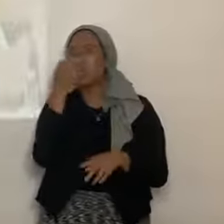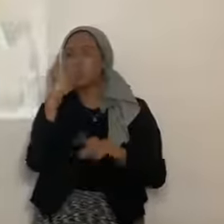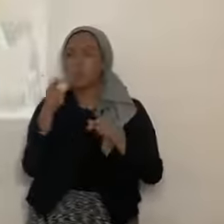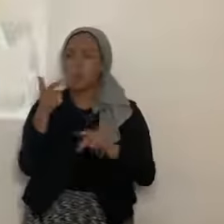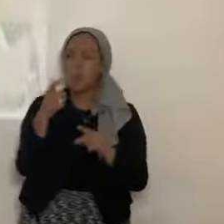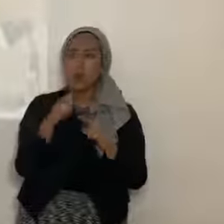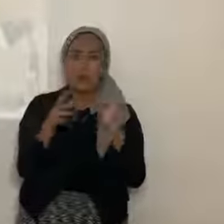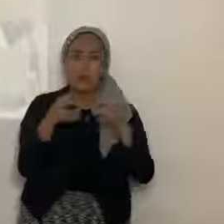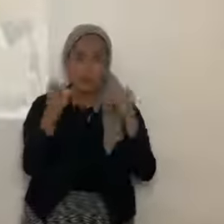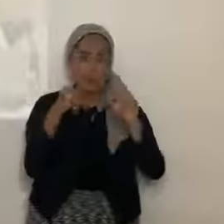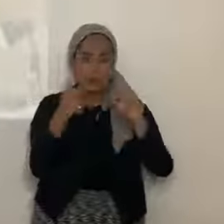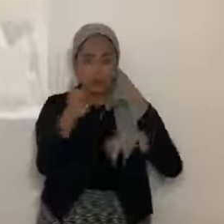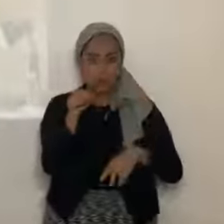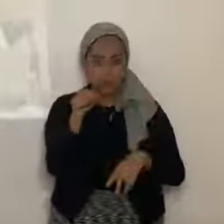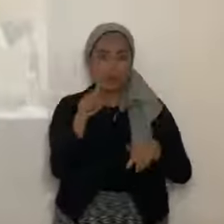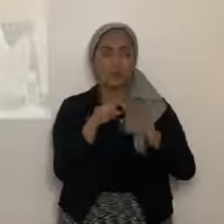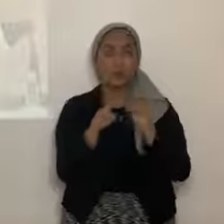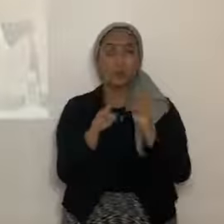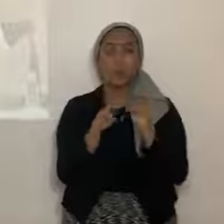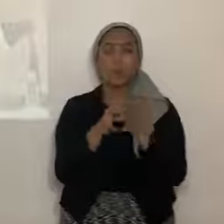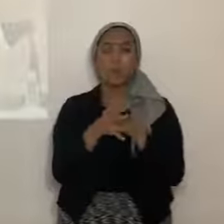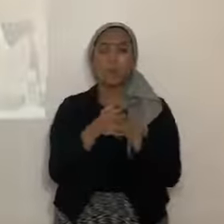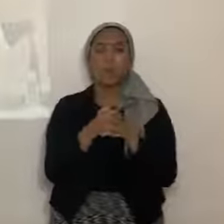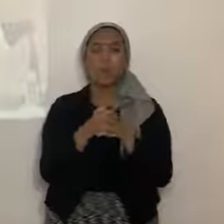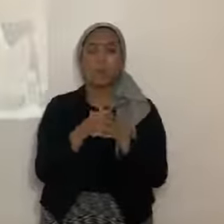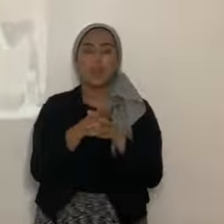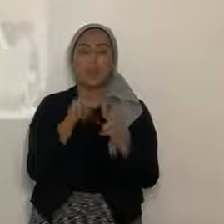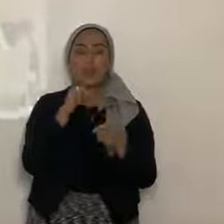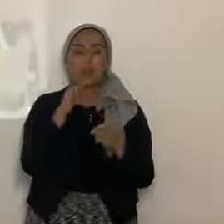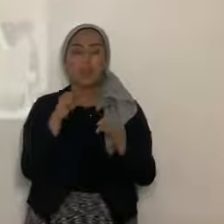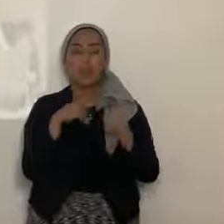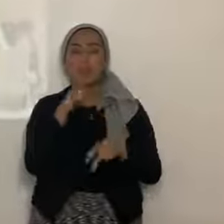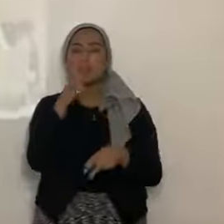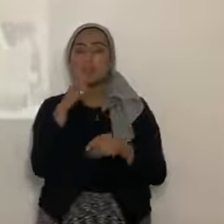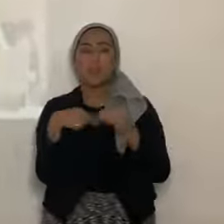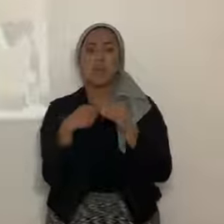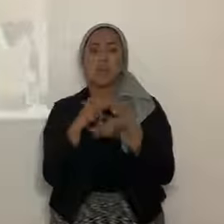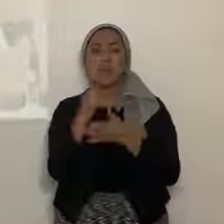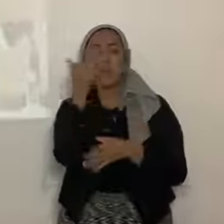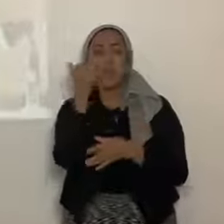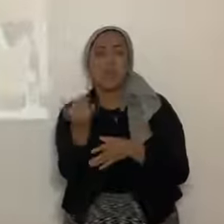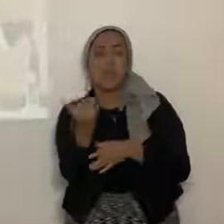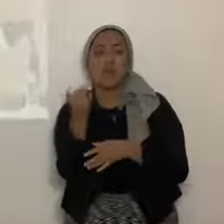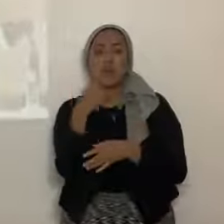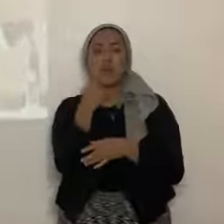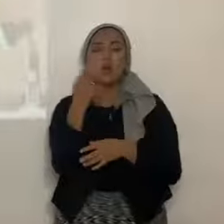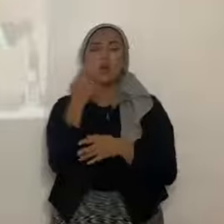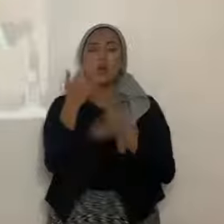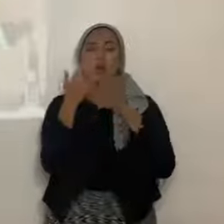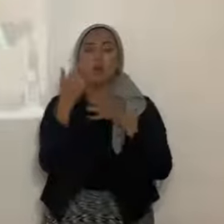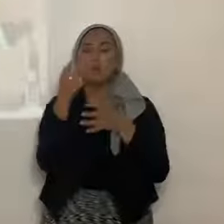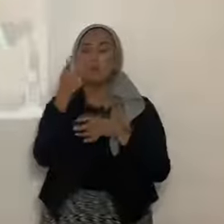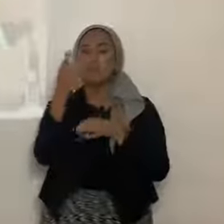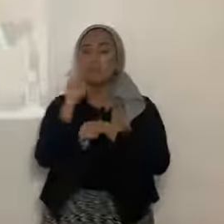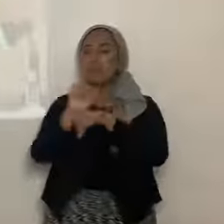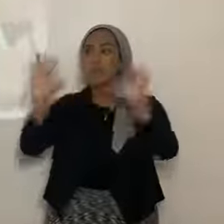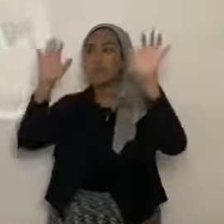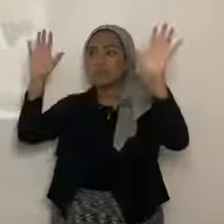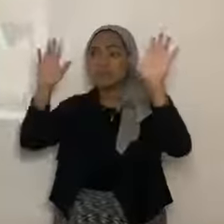mucha audiencia, sí. Pero no les interesa eso. ¿Por qué? Porque solamente buscan señales y milagros. No les interesa